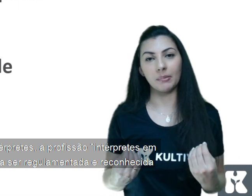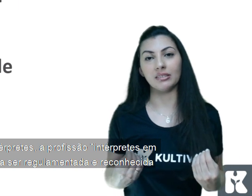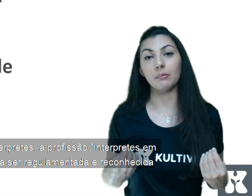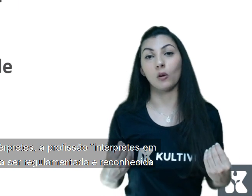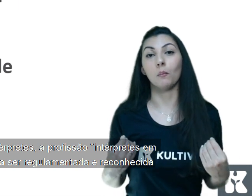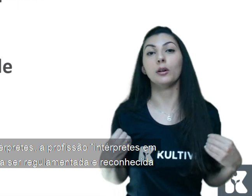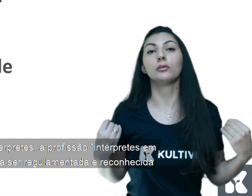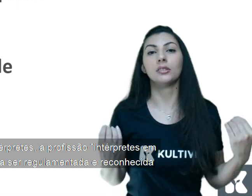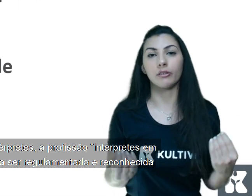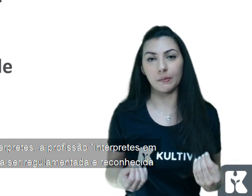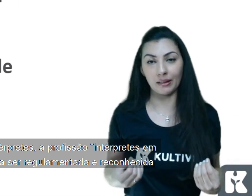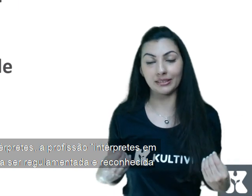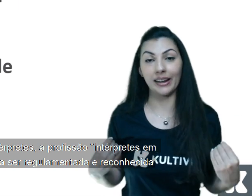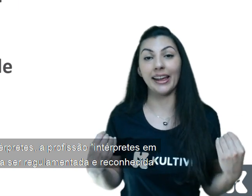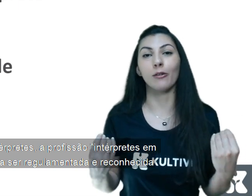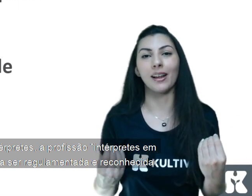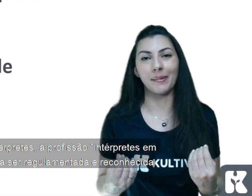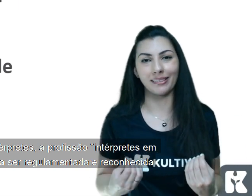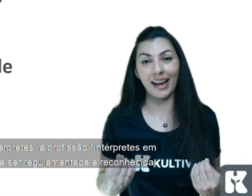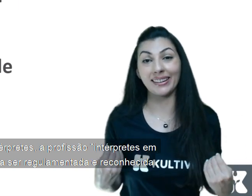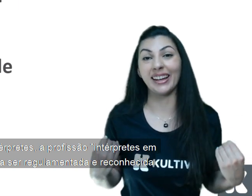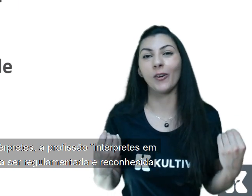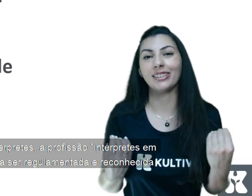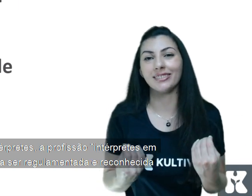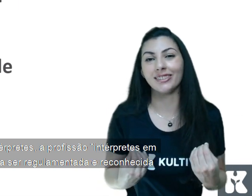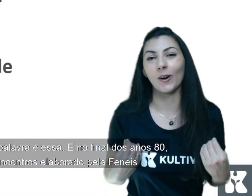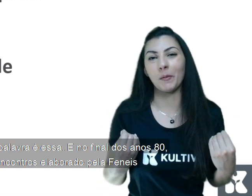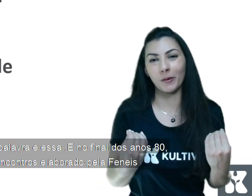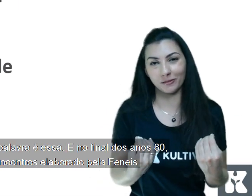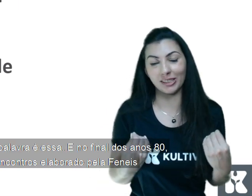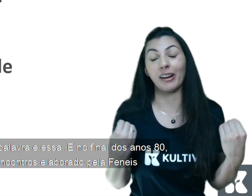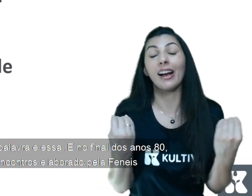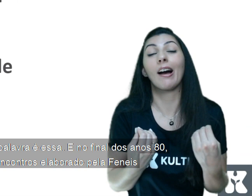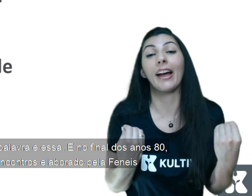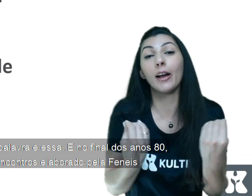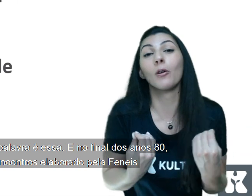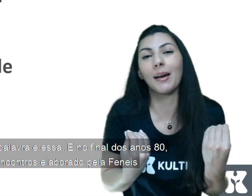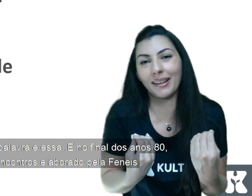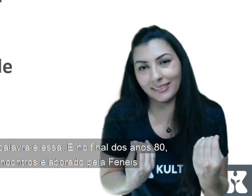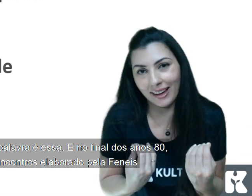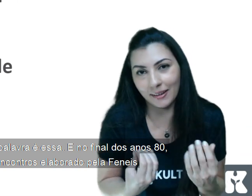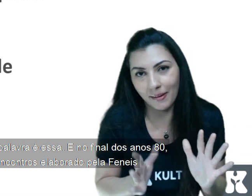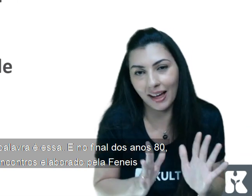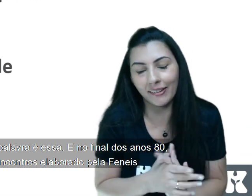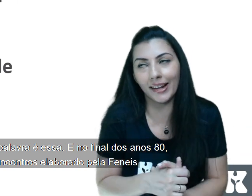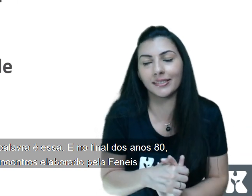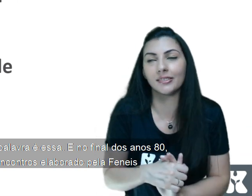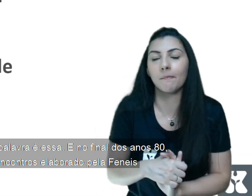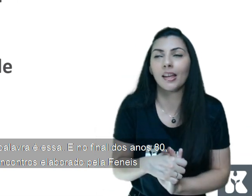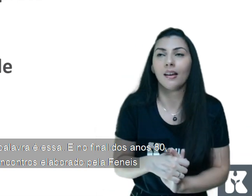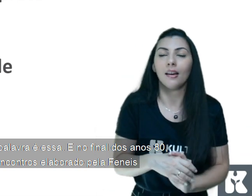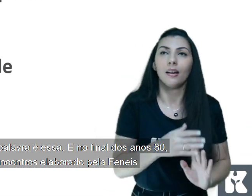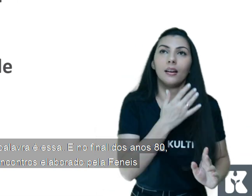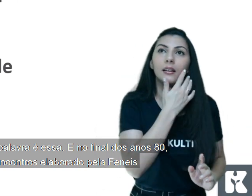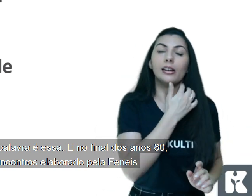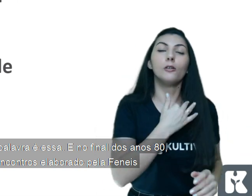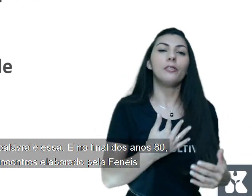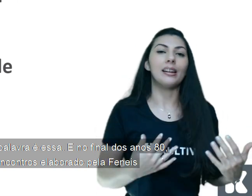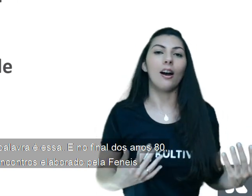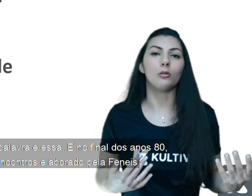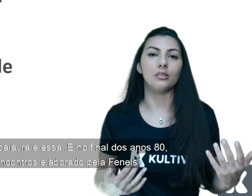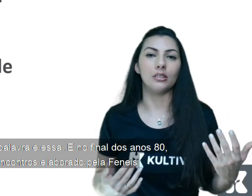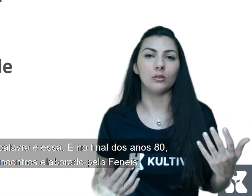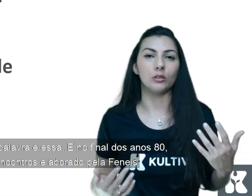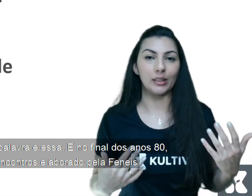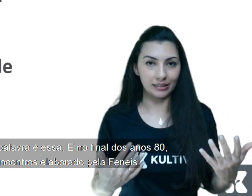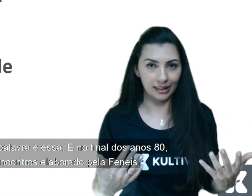de Libras demorou muitos anos para ser regulamentada e reconhecida como profissão. Regulamentada, a palavra é essa. E no